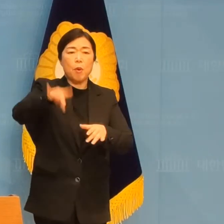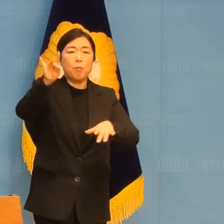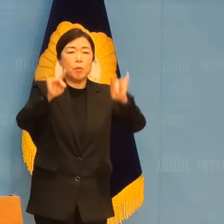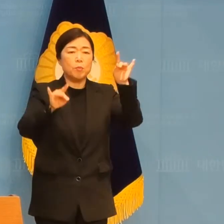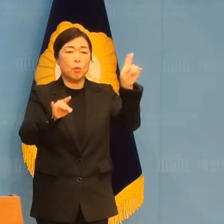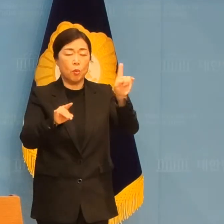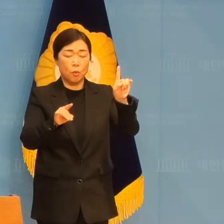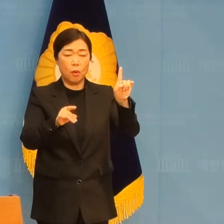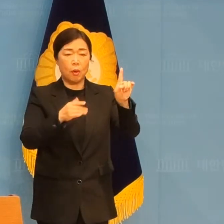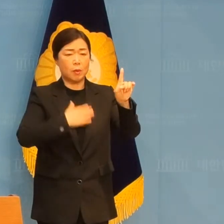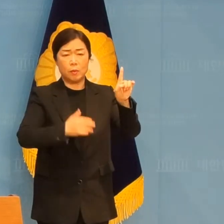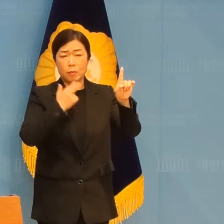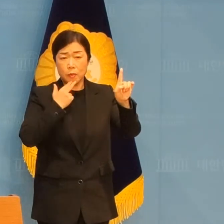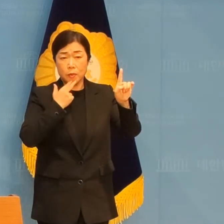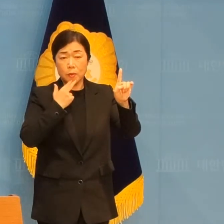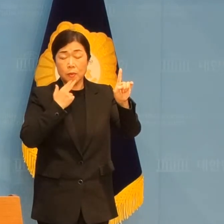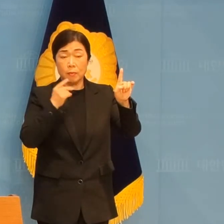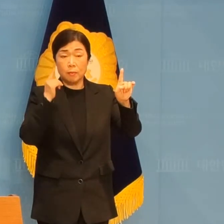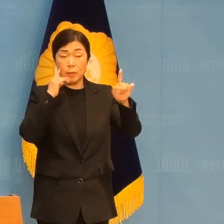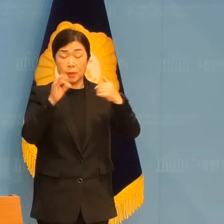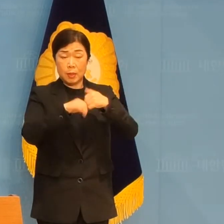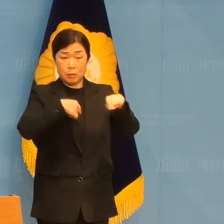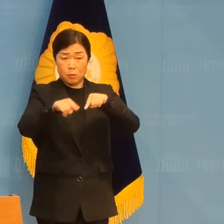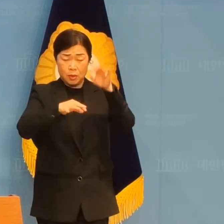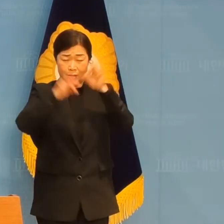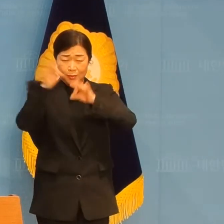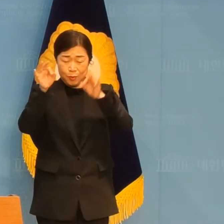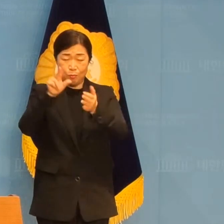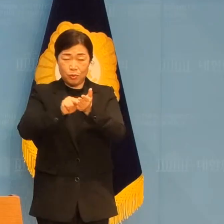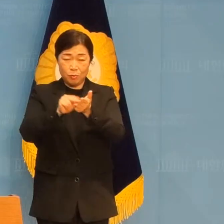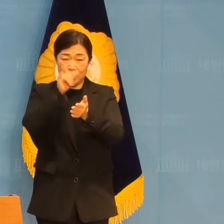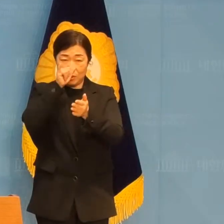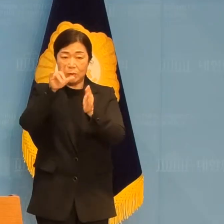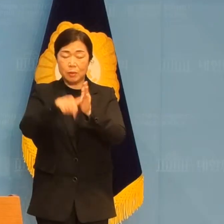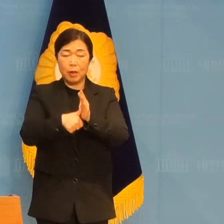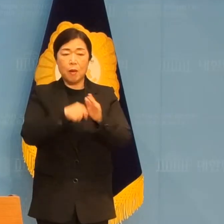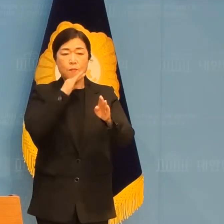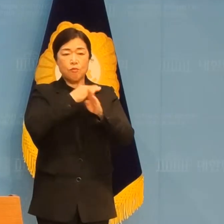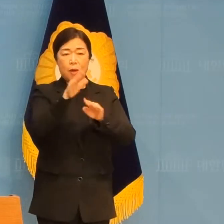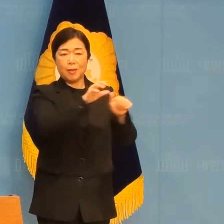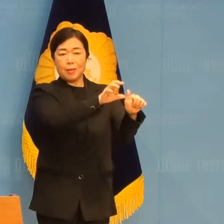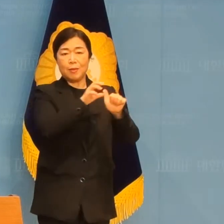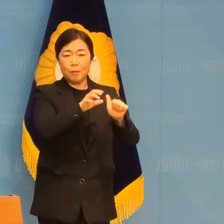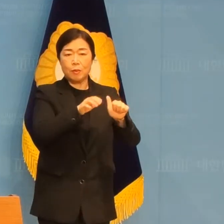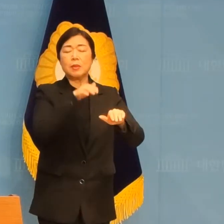활용하려 했던 과거의 익숙하고도 구태의연한 패턴의 재현입니다.